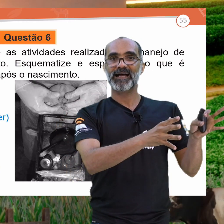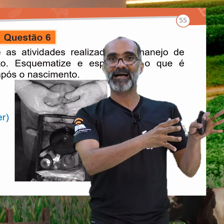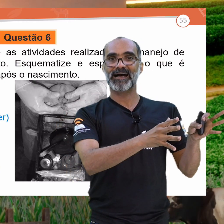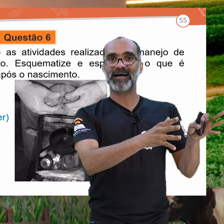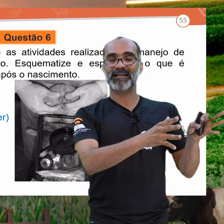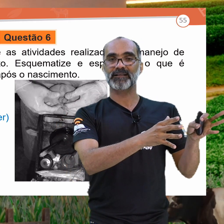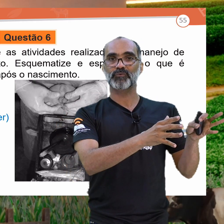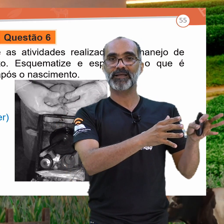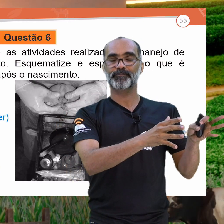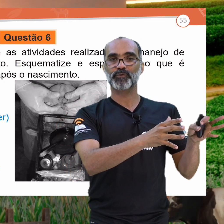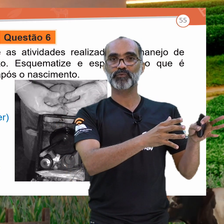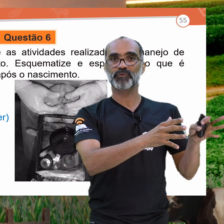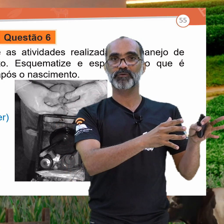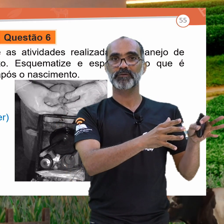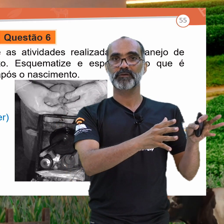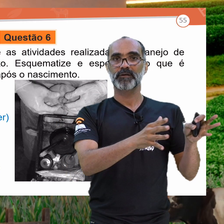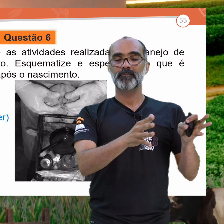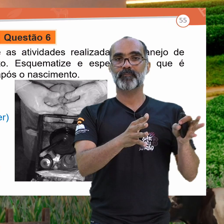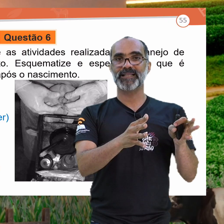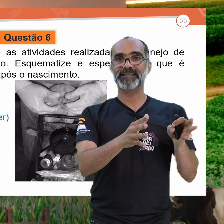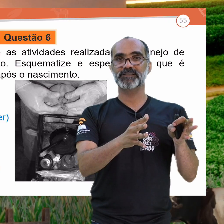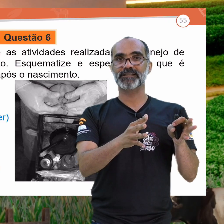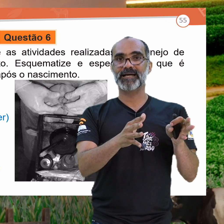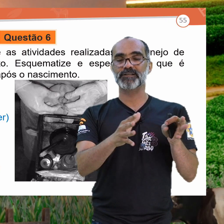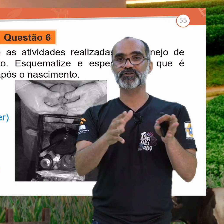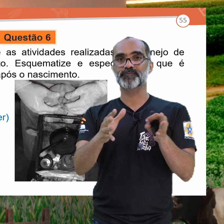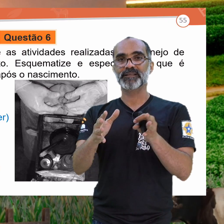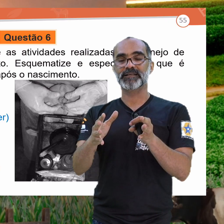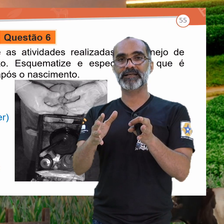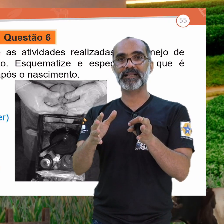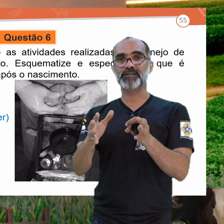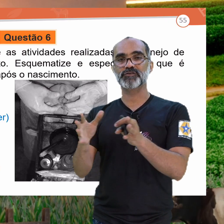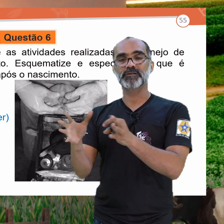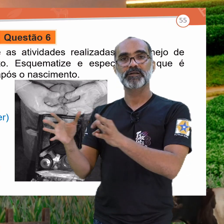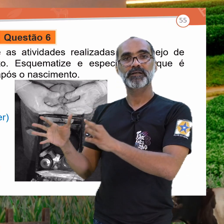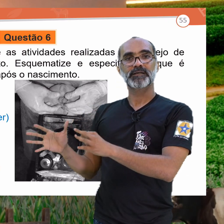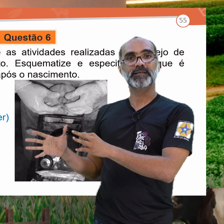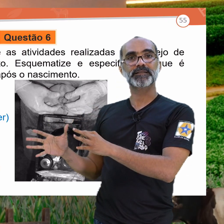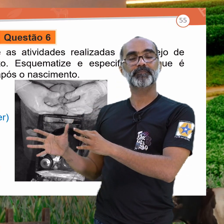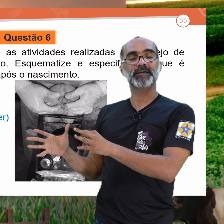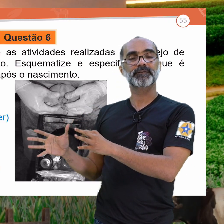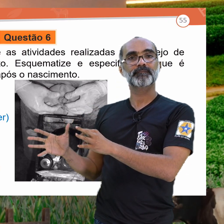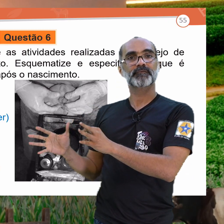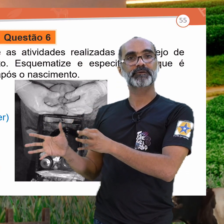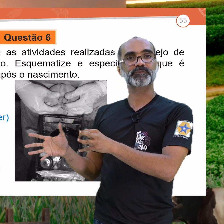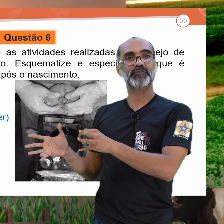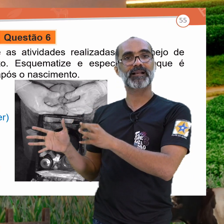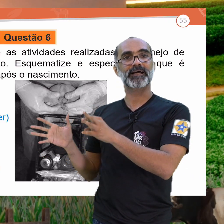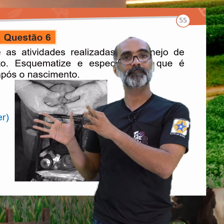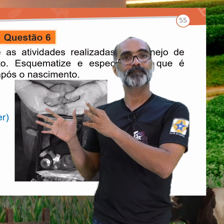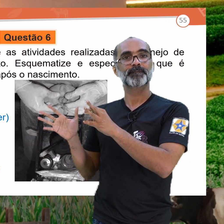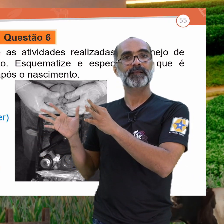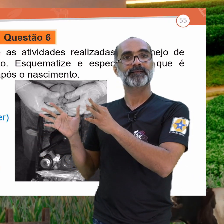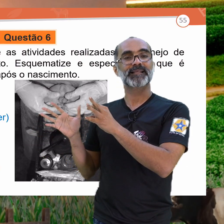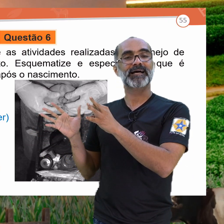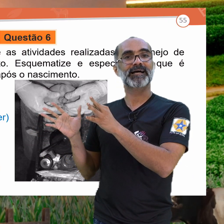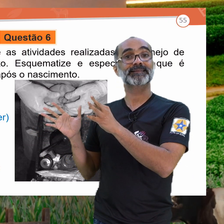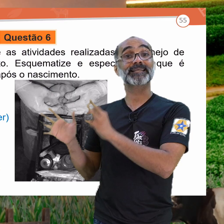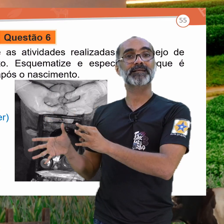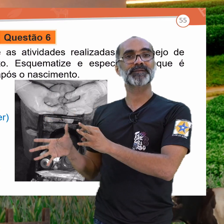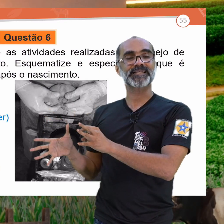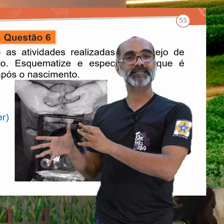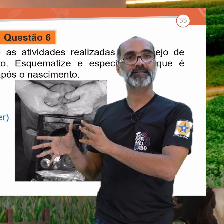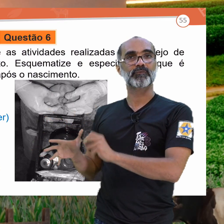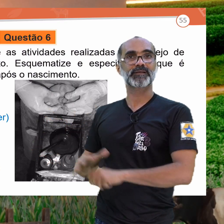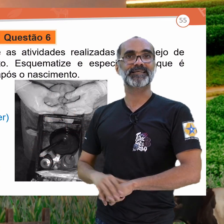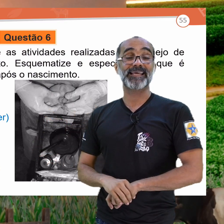suinocultura. A ala do reprodutor, maternidade, creche e também vamos falar